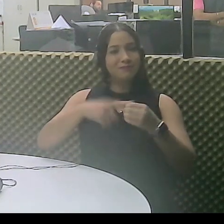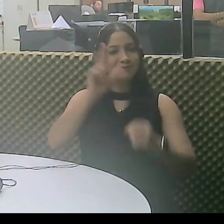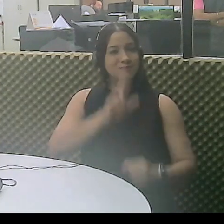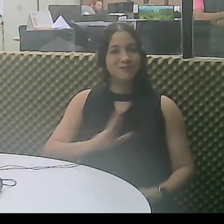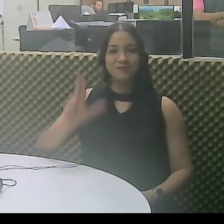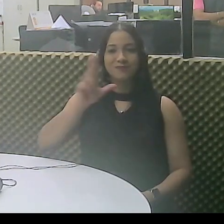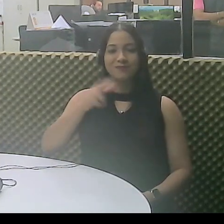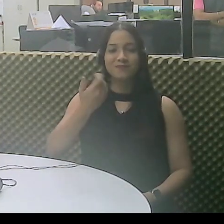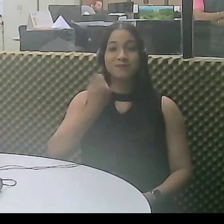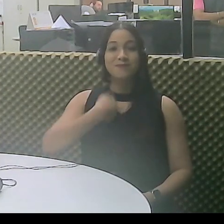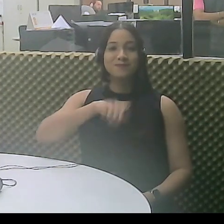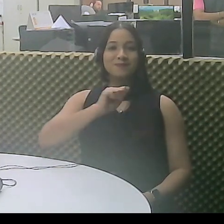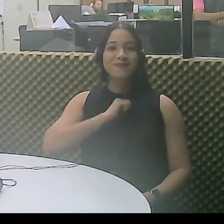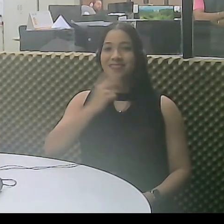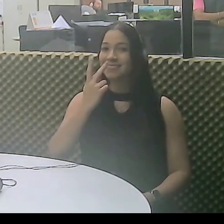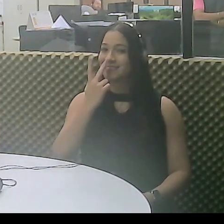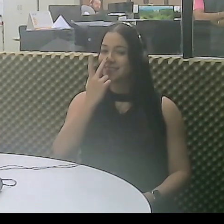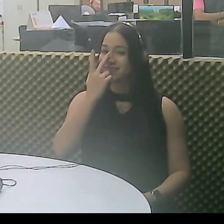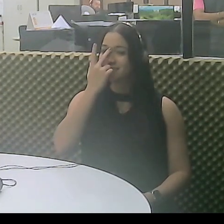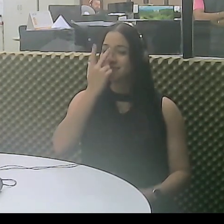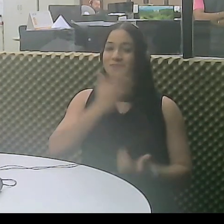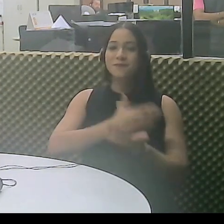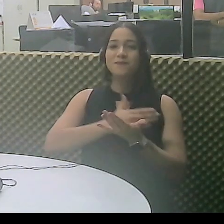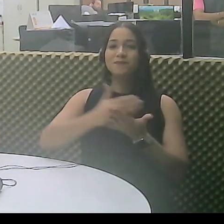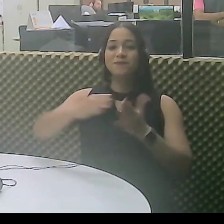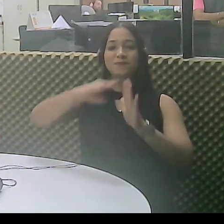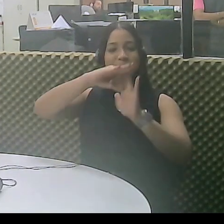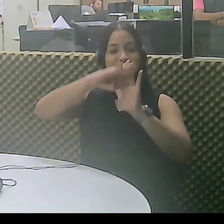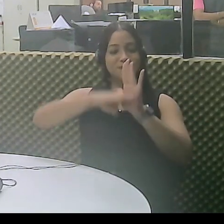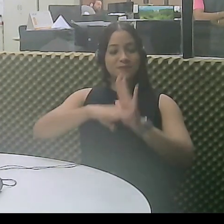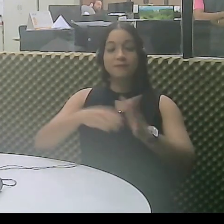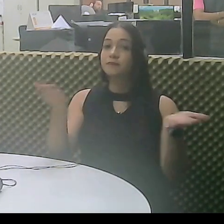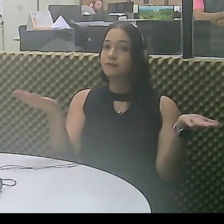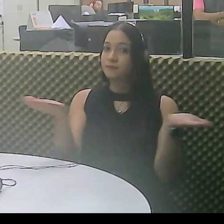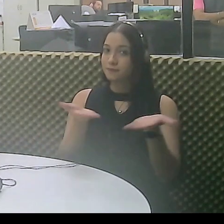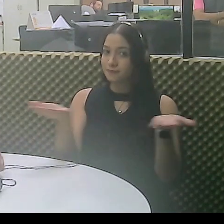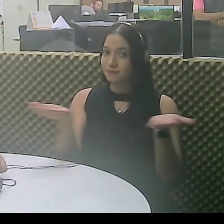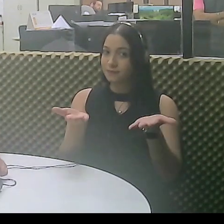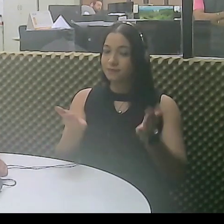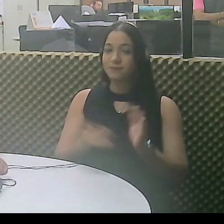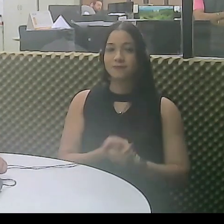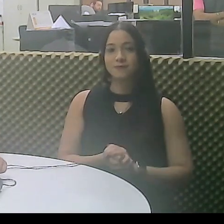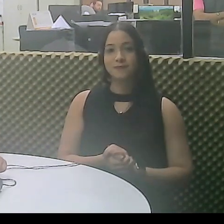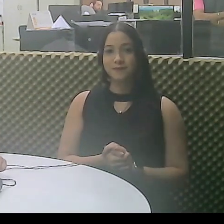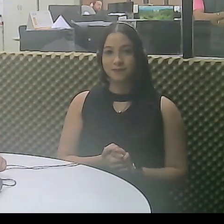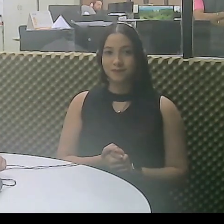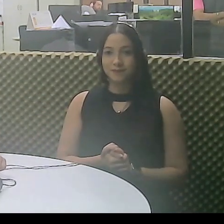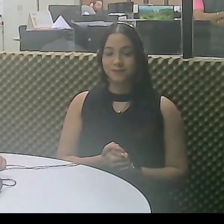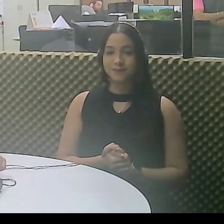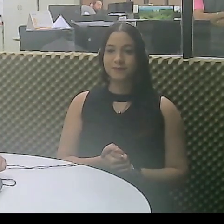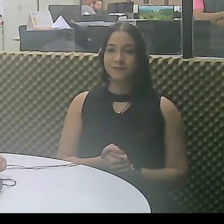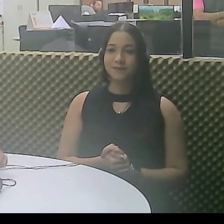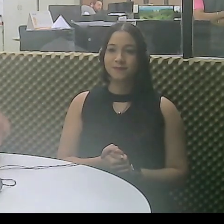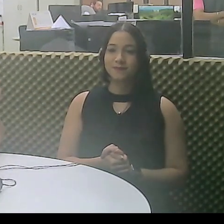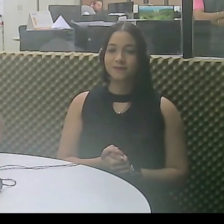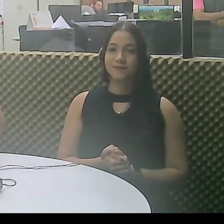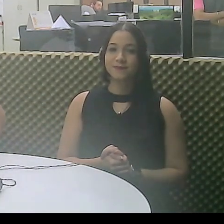de fato acontecem em Uberlândia eu sou Vanessa Giannotti começamos com os destaques da edição de hoje